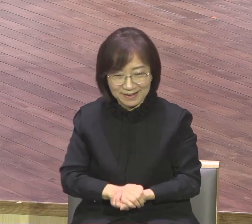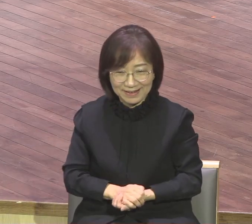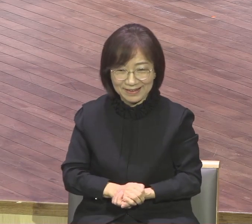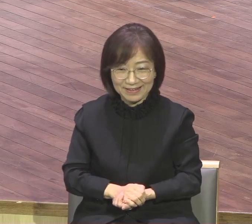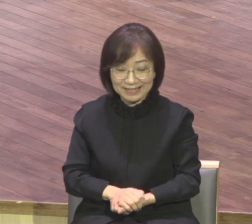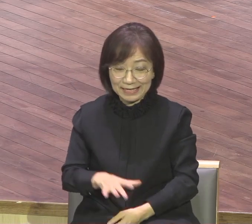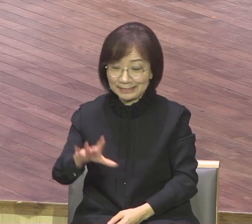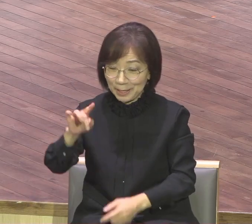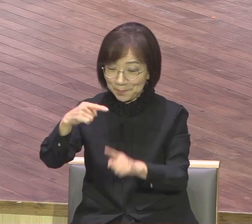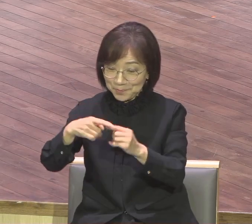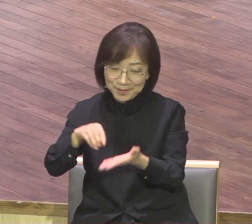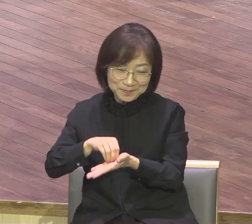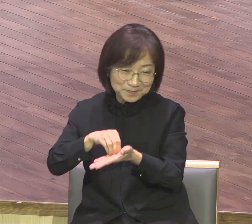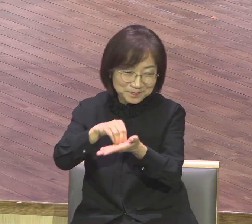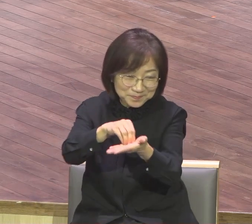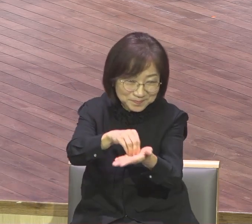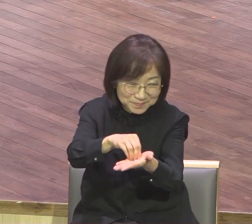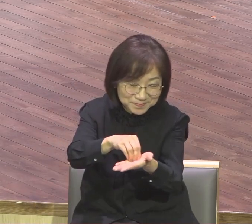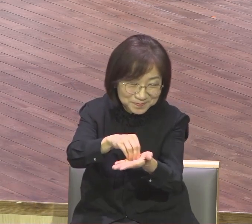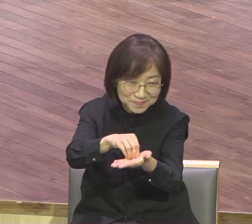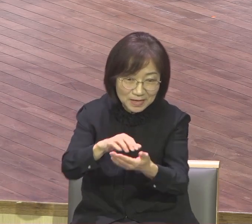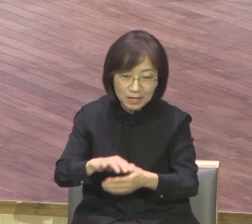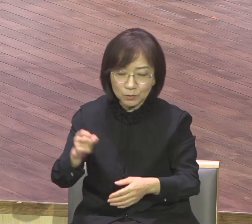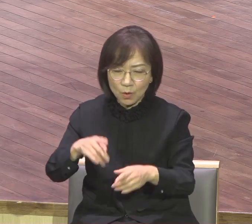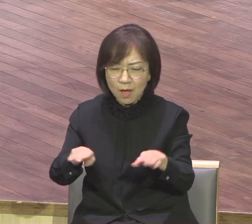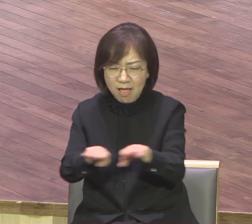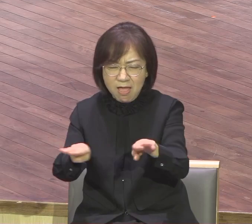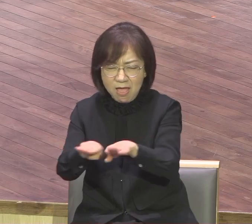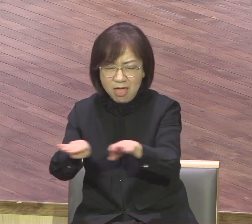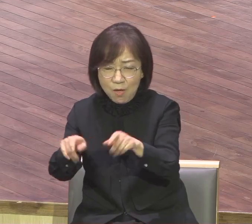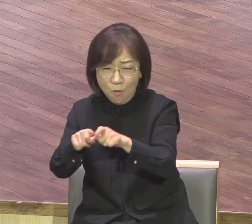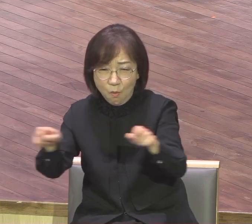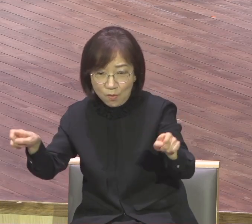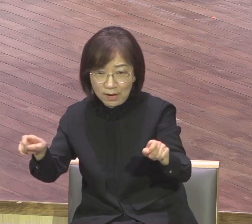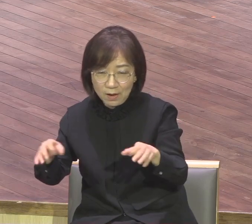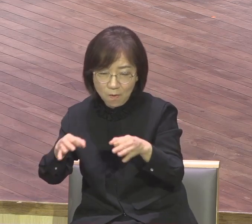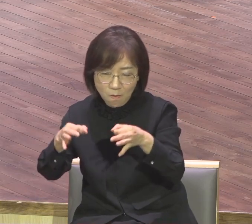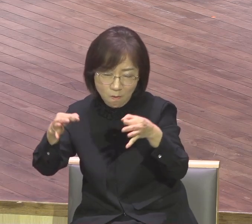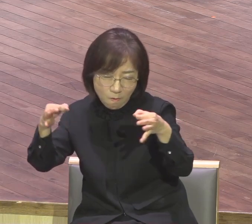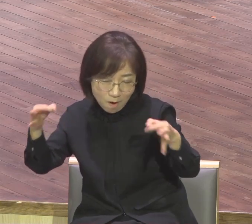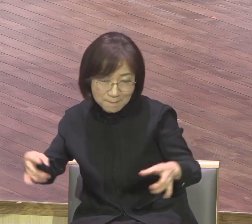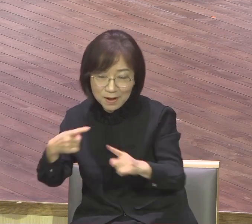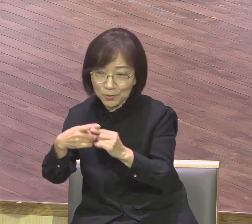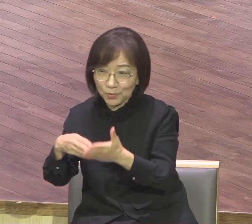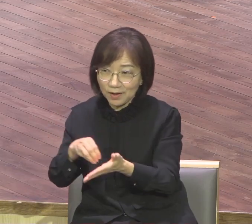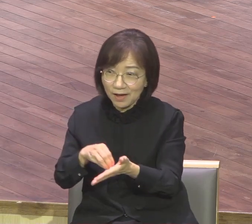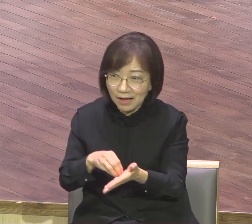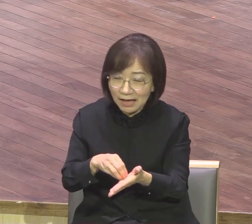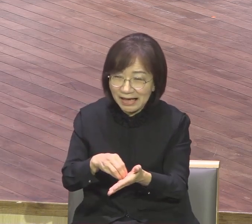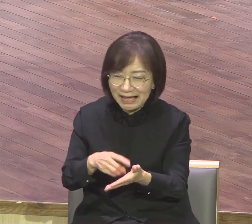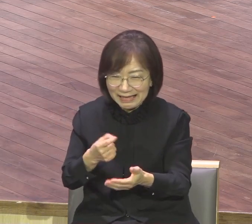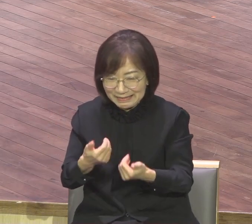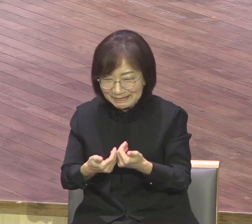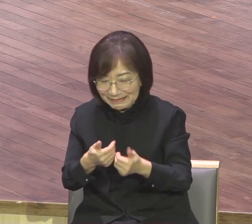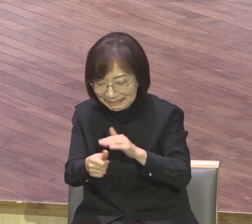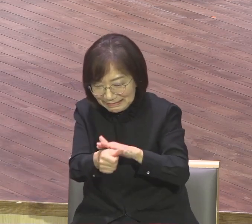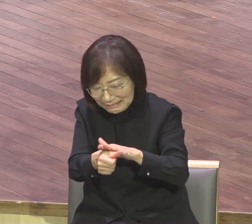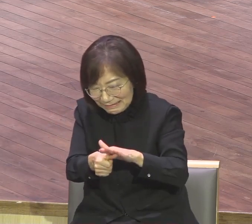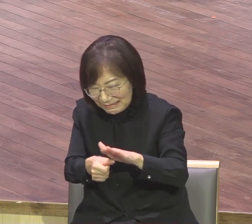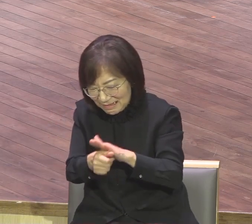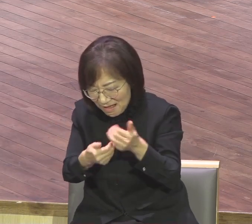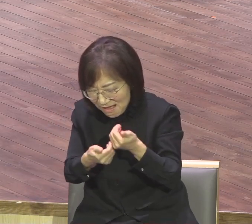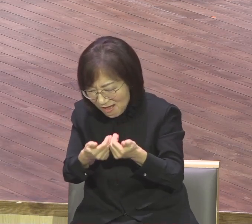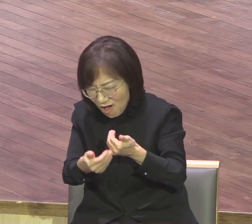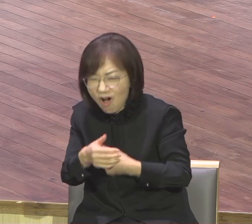또 장당기 결석자들이 올 때 얼마나 어색 하겠어요. Vean los no creyentes al venir primera vez en la iglesia tan extraño